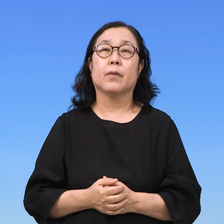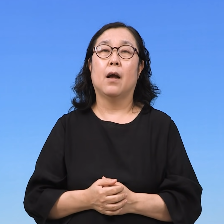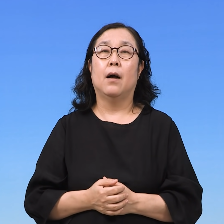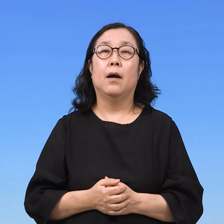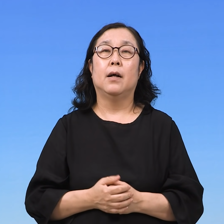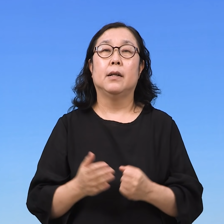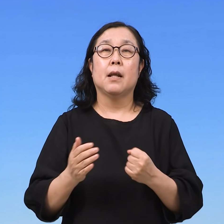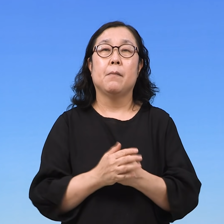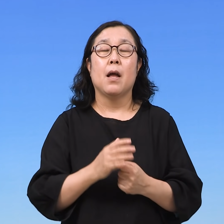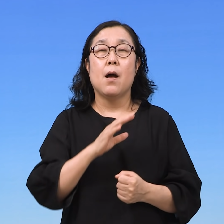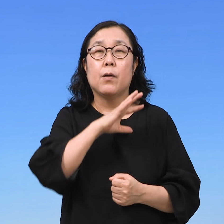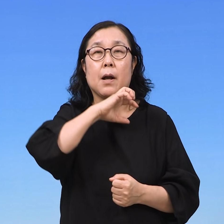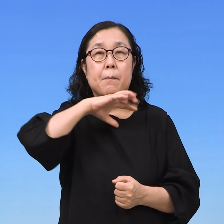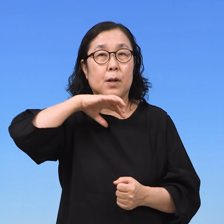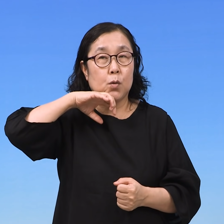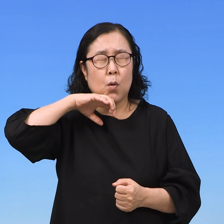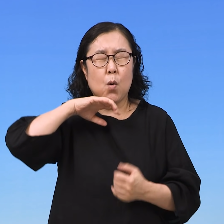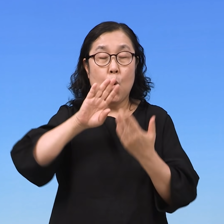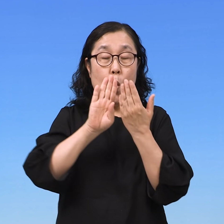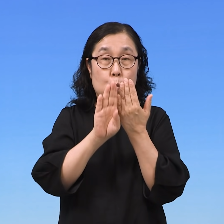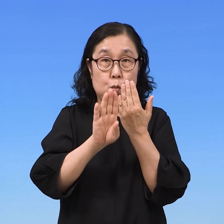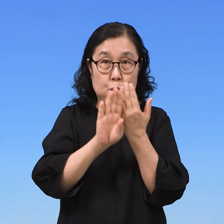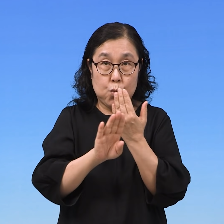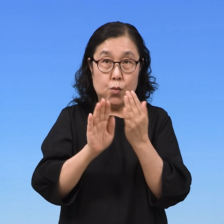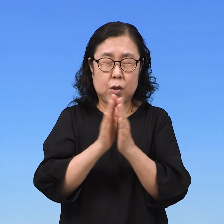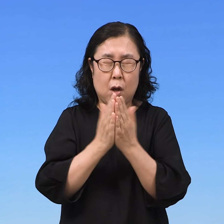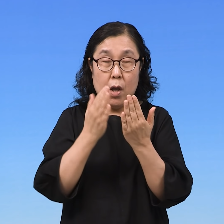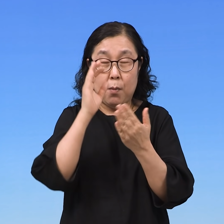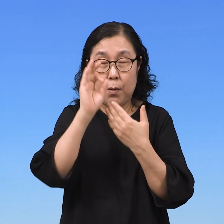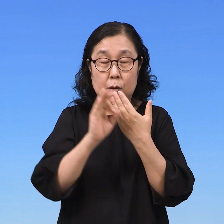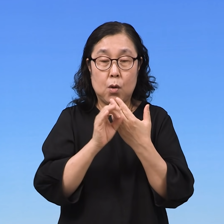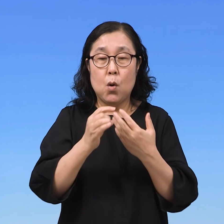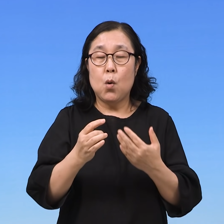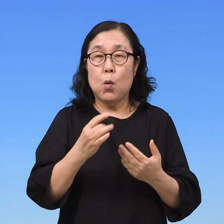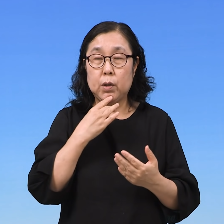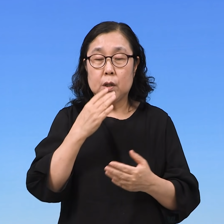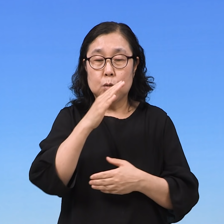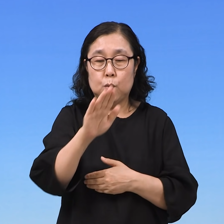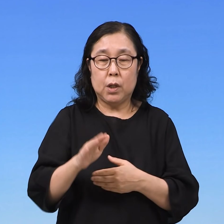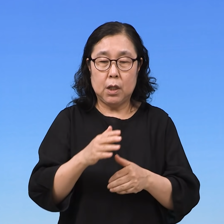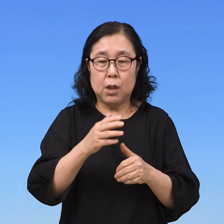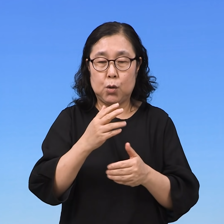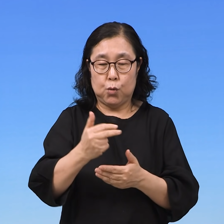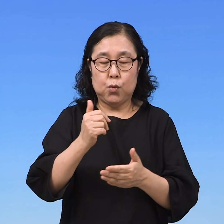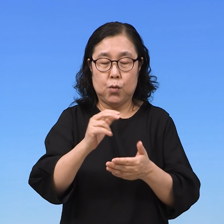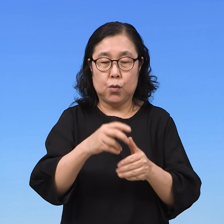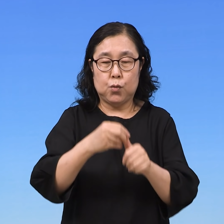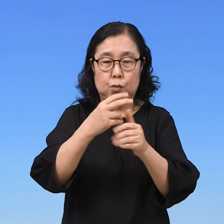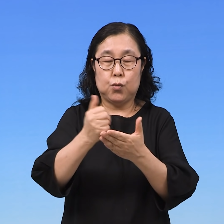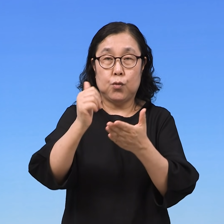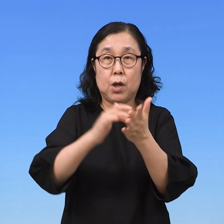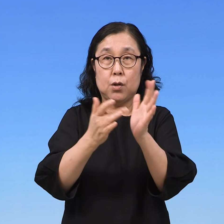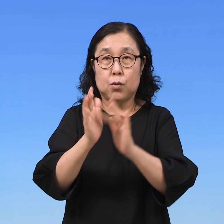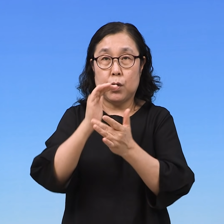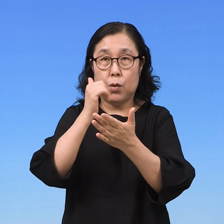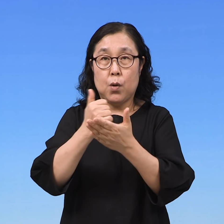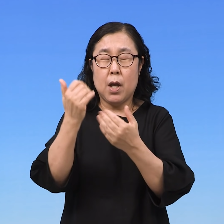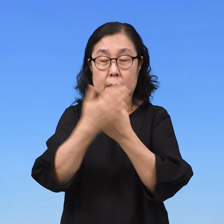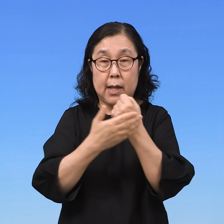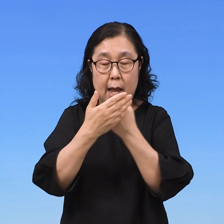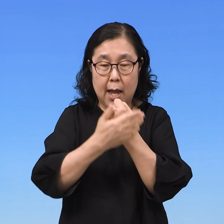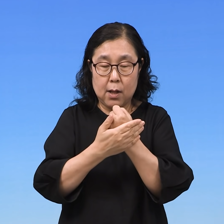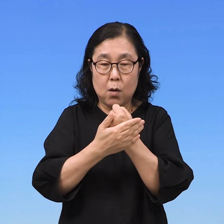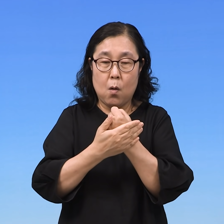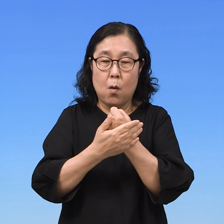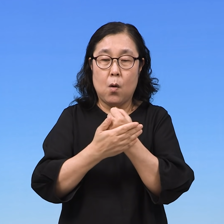그래서 우리는요, 베드로후서 3장 18절, 오직 우리 주 곧 구주 예수 그리스도의 은혜와